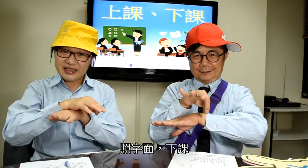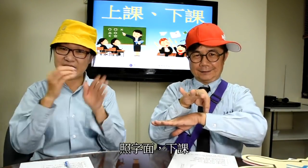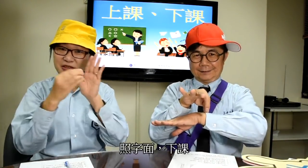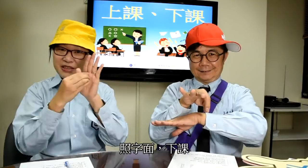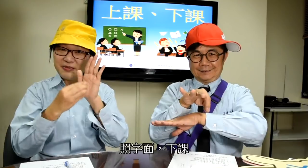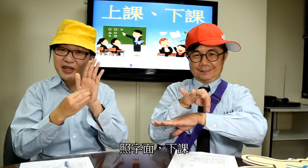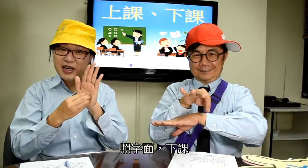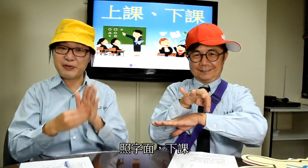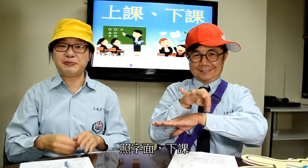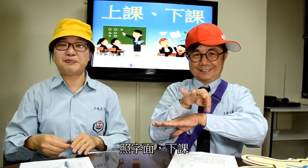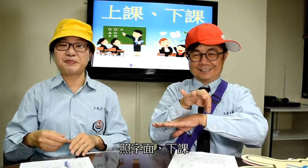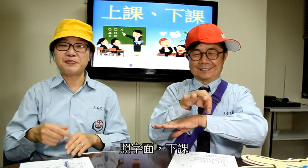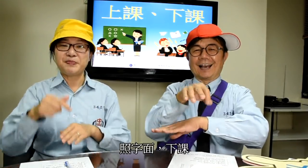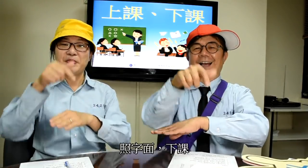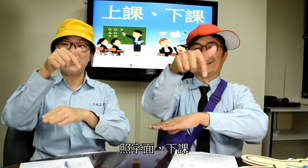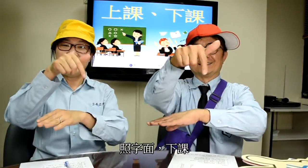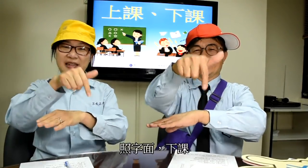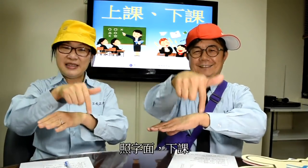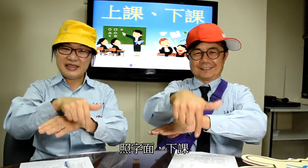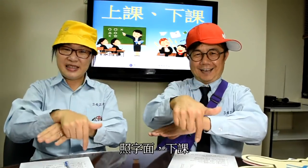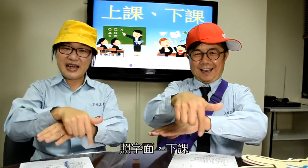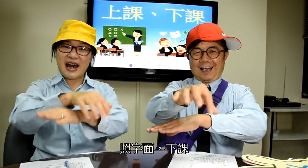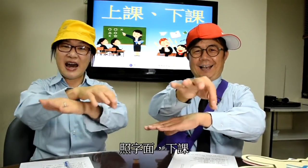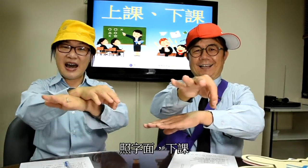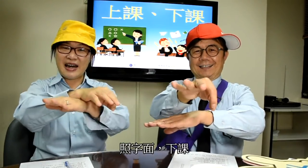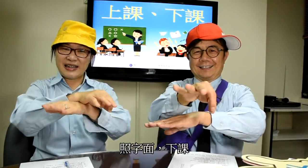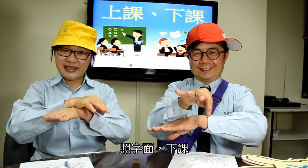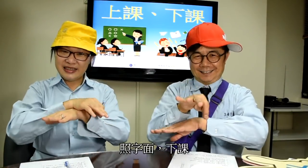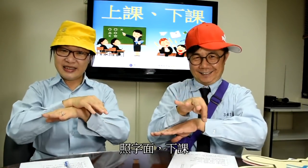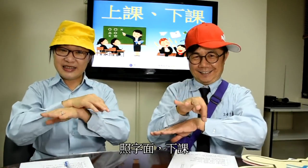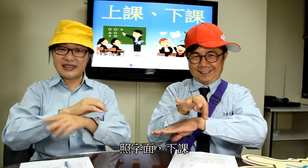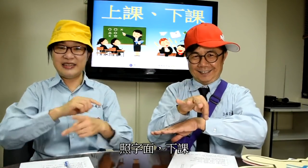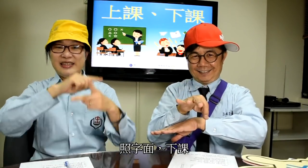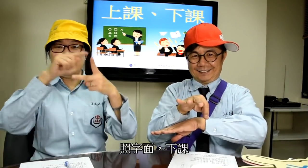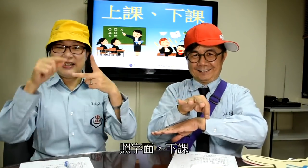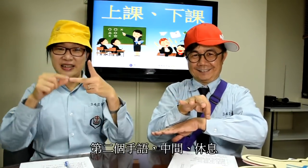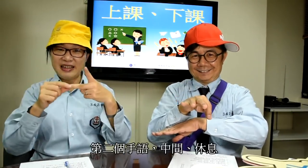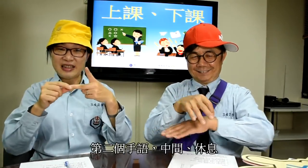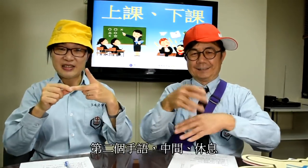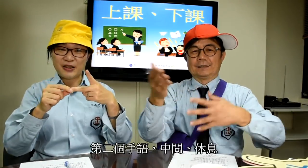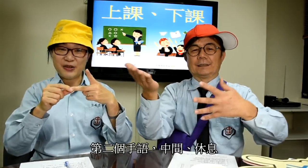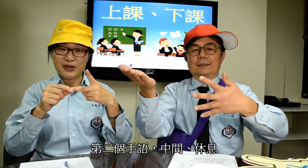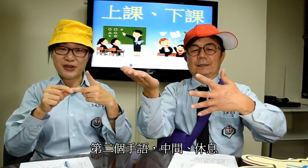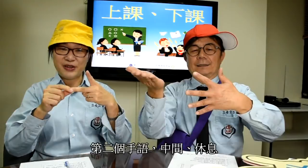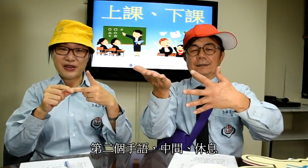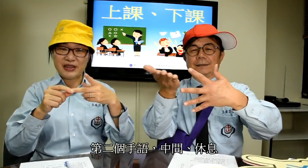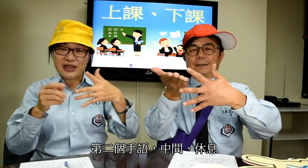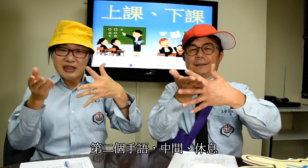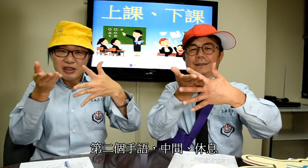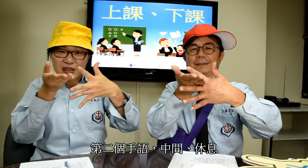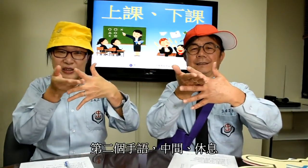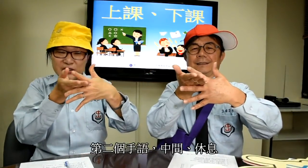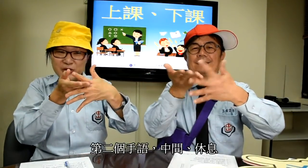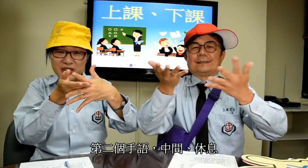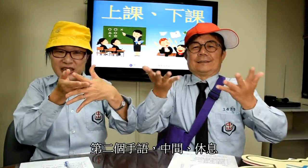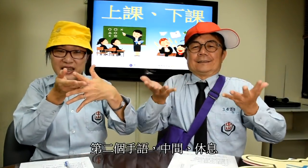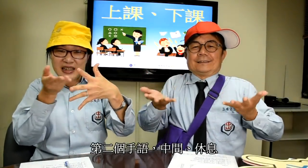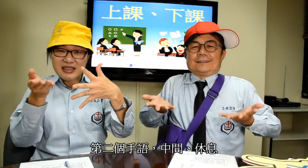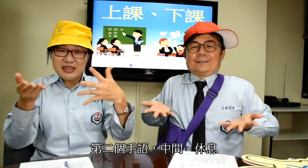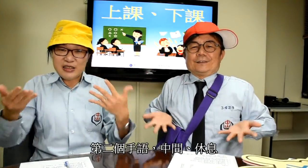字面，下课。第二个手语，中间